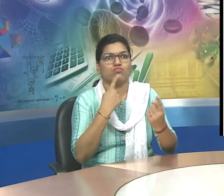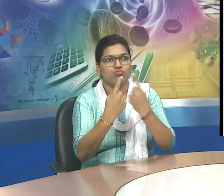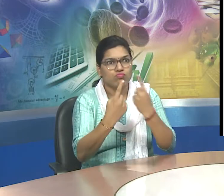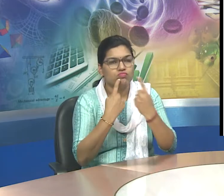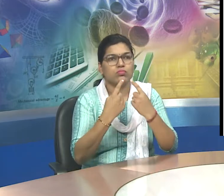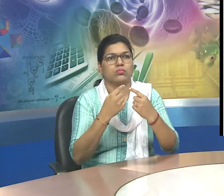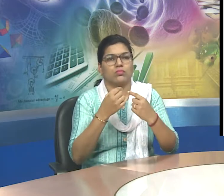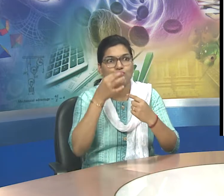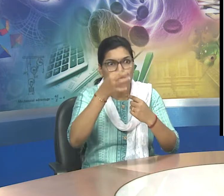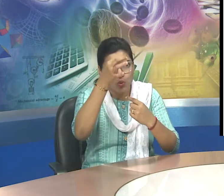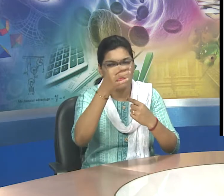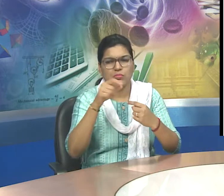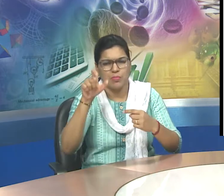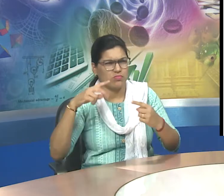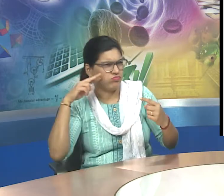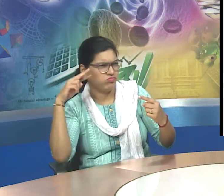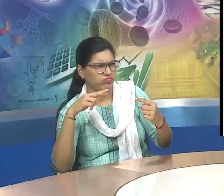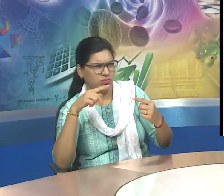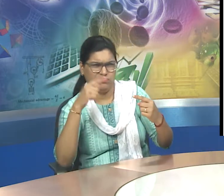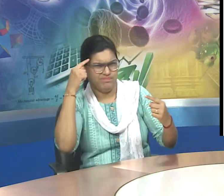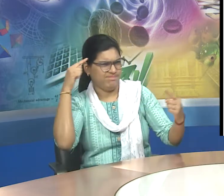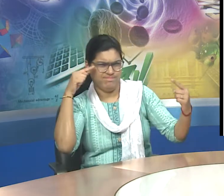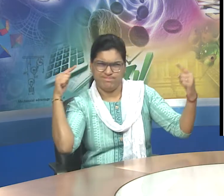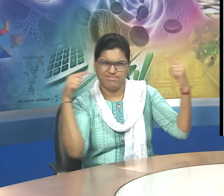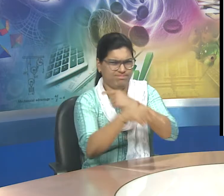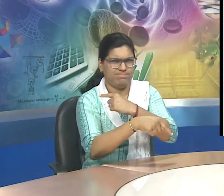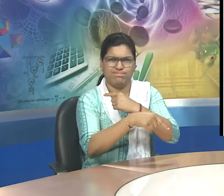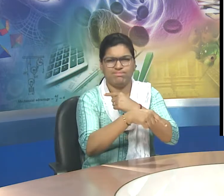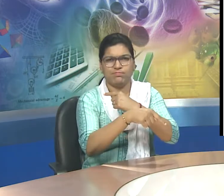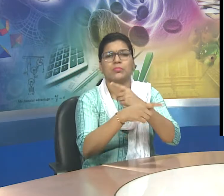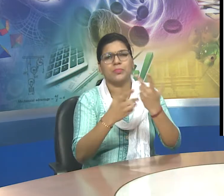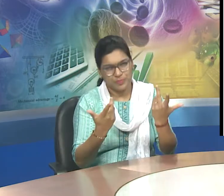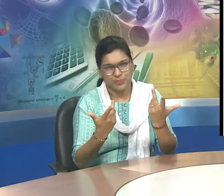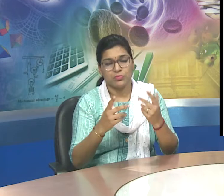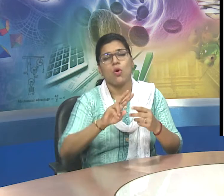लें, उसमें एक ग्रुप दूसरे ग्रुप का विरोधी होता है।